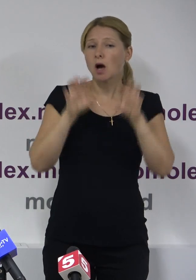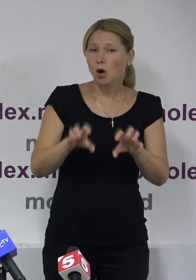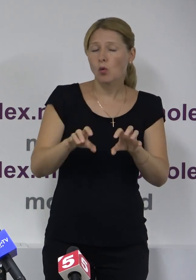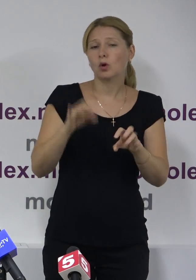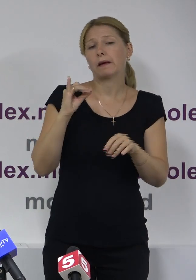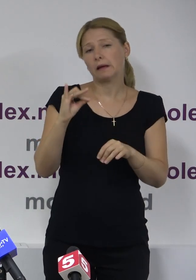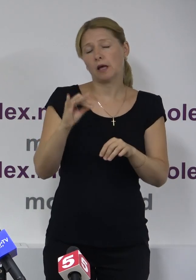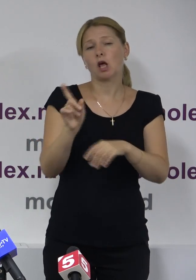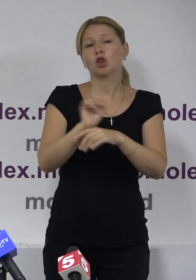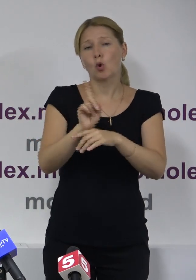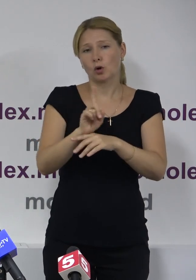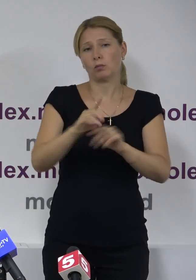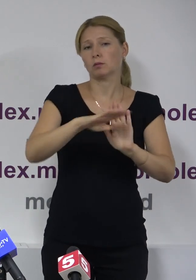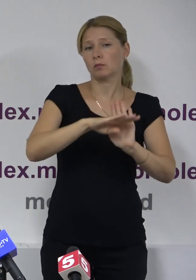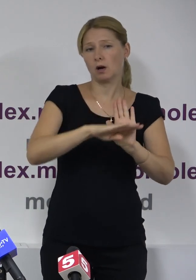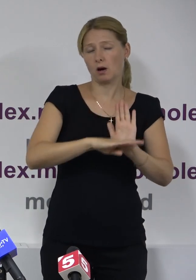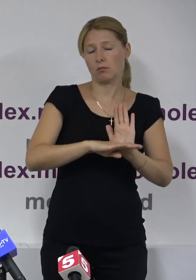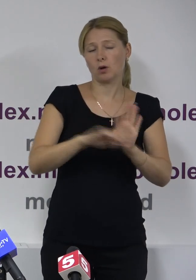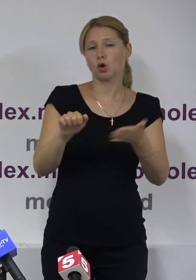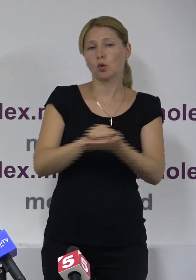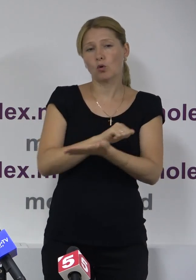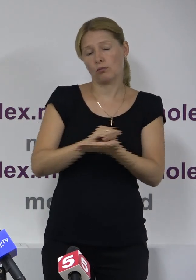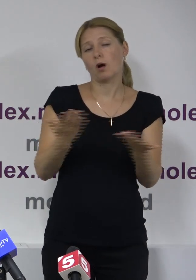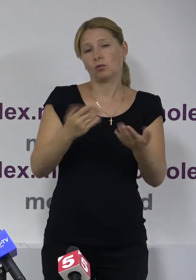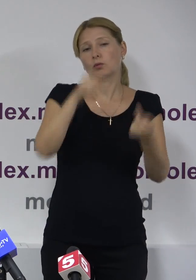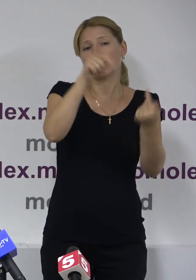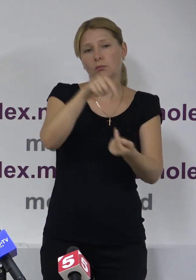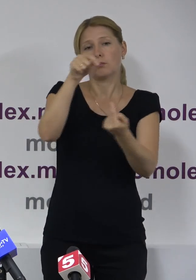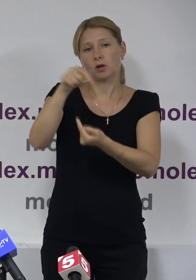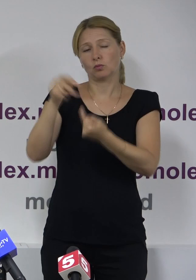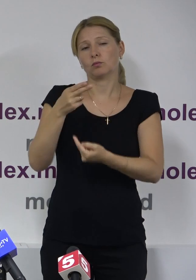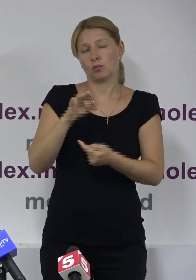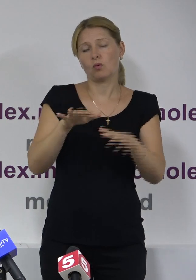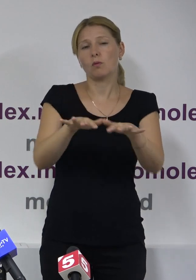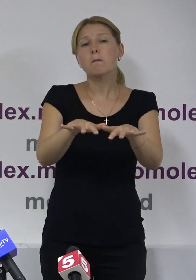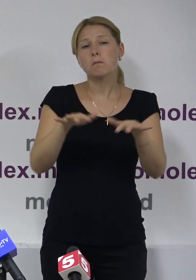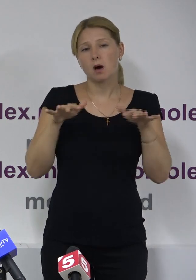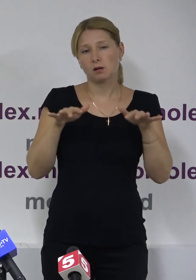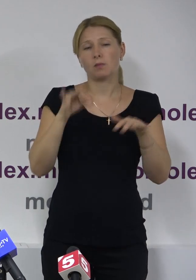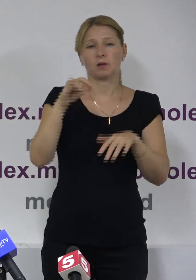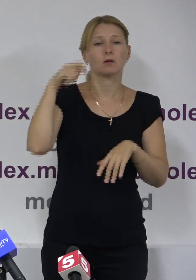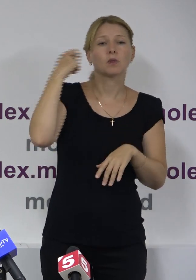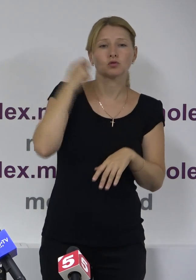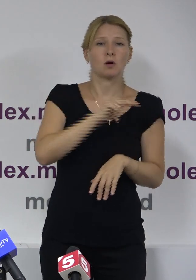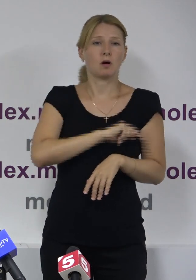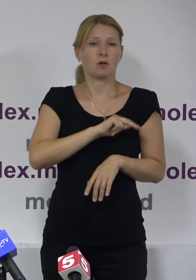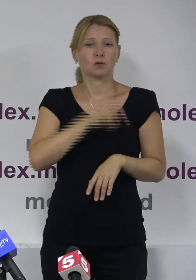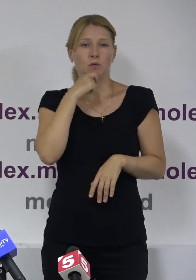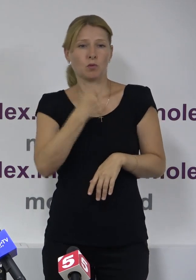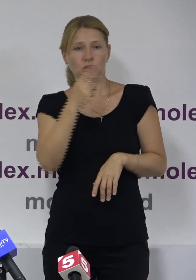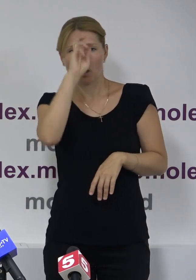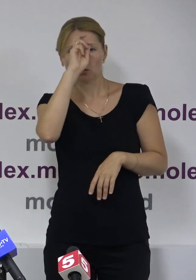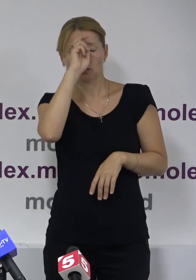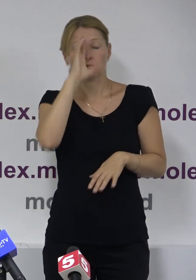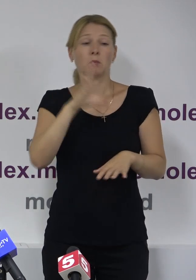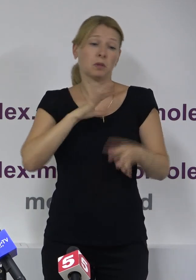normative după cum au considerat de cuviință în procesul de guvernare. În același timp, relația cu opoziția a fost una